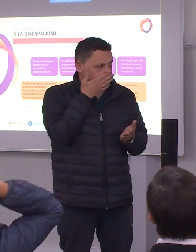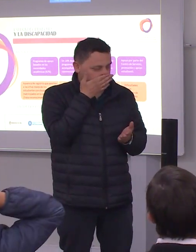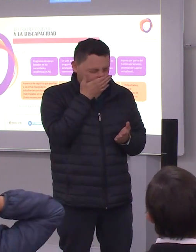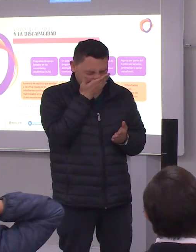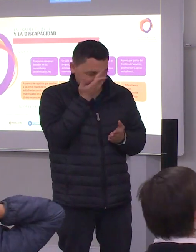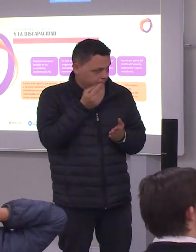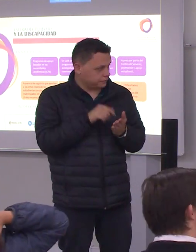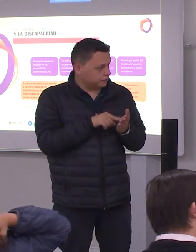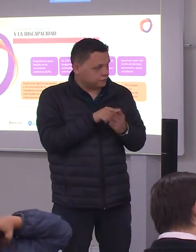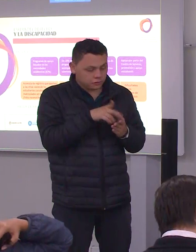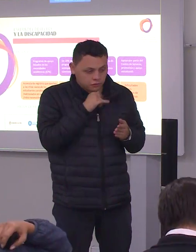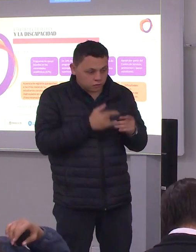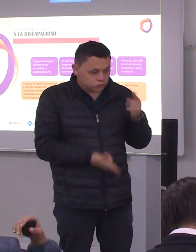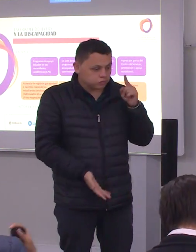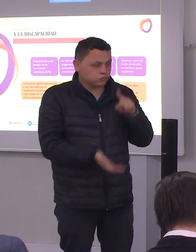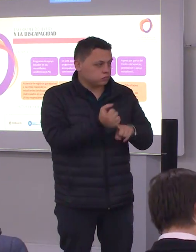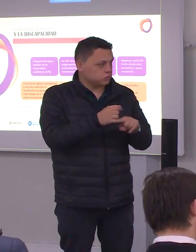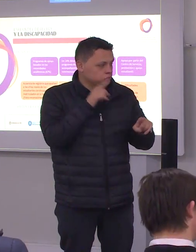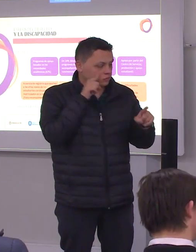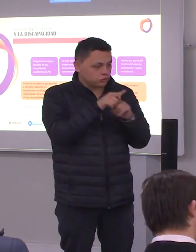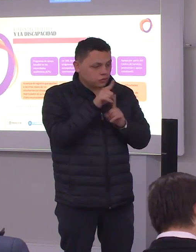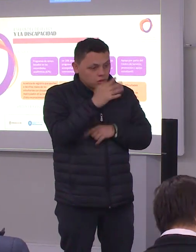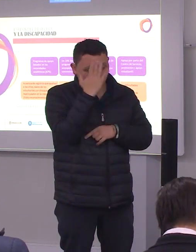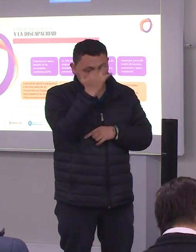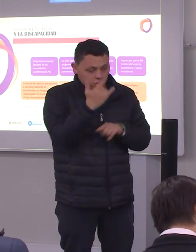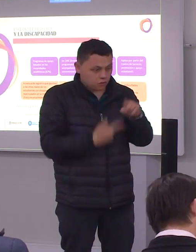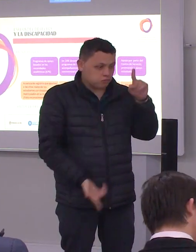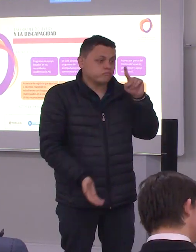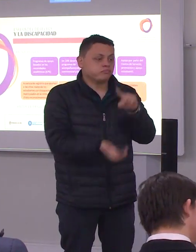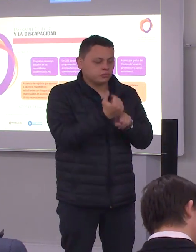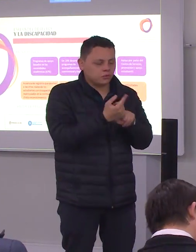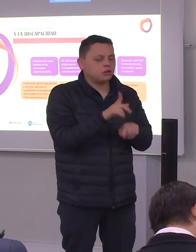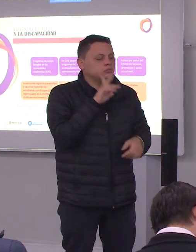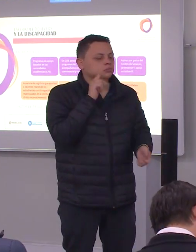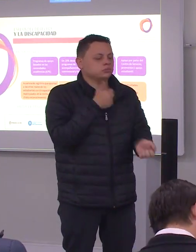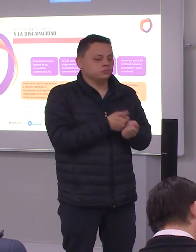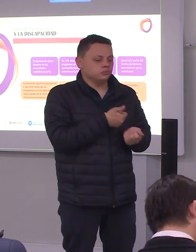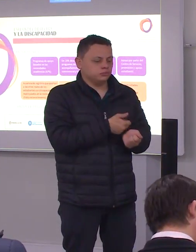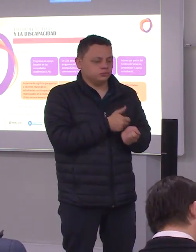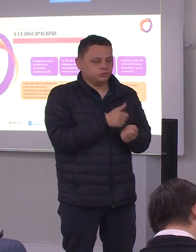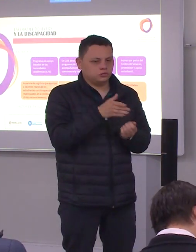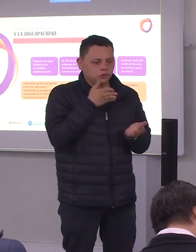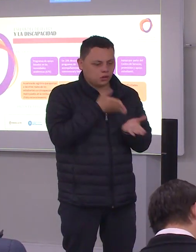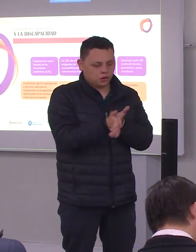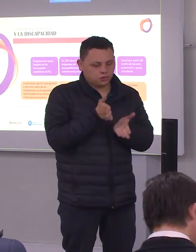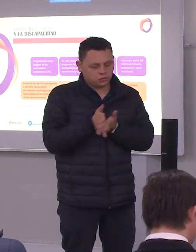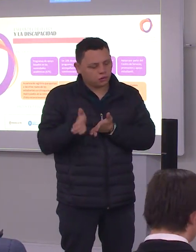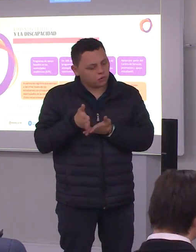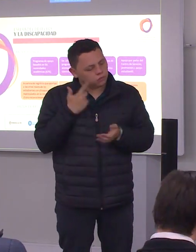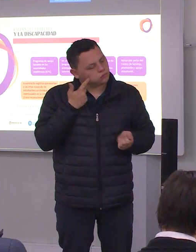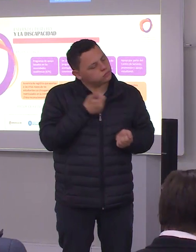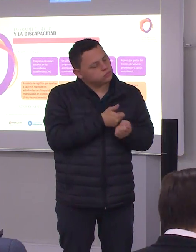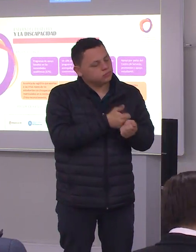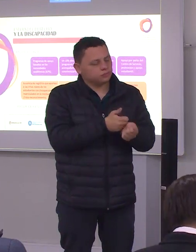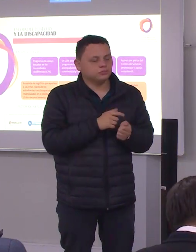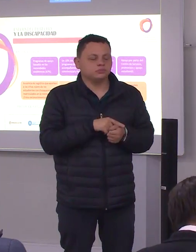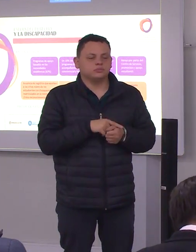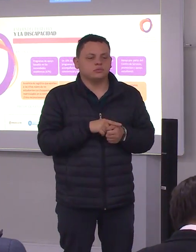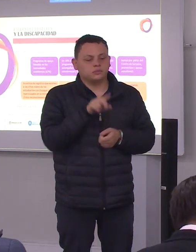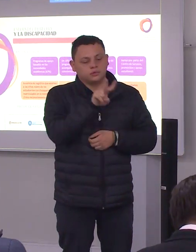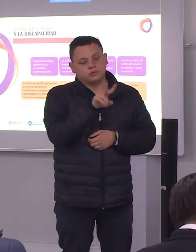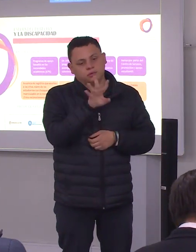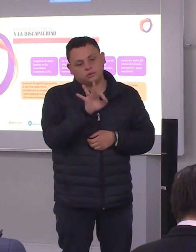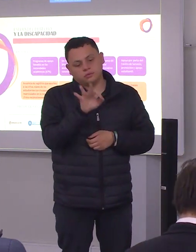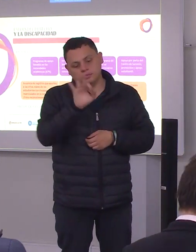no alcanzaron sus objetivos académicos y se les hace un seguimiento desde los programas un 23